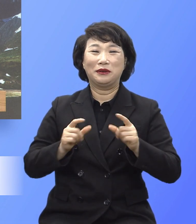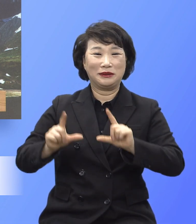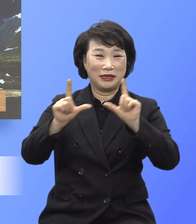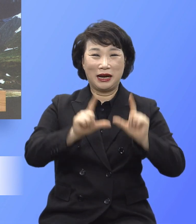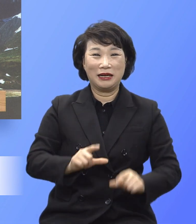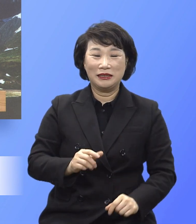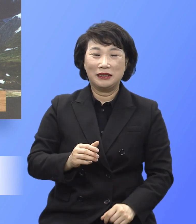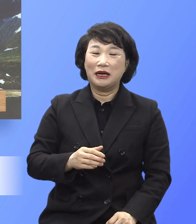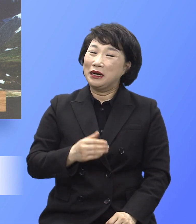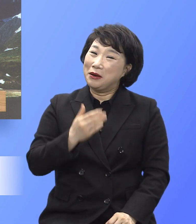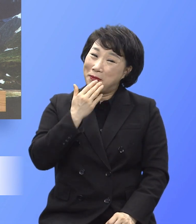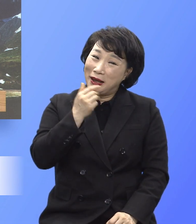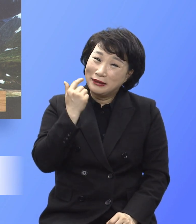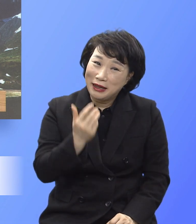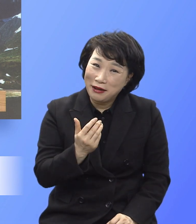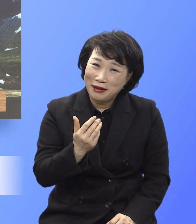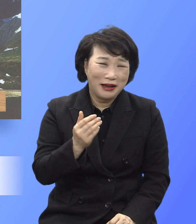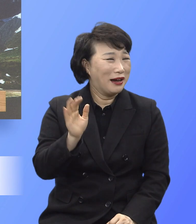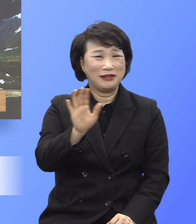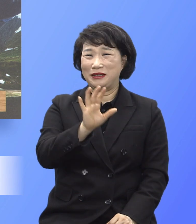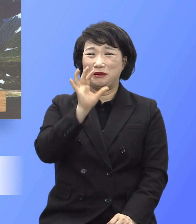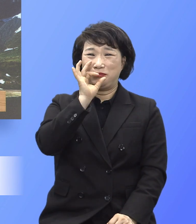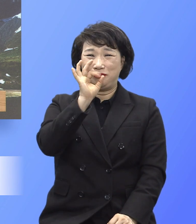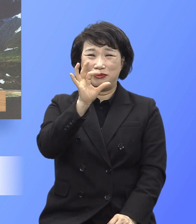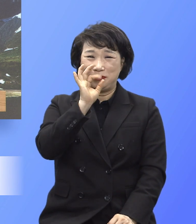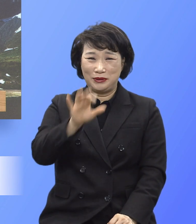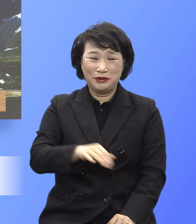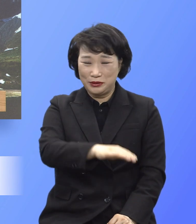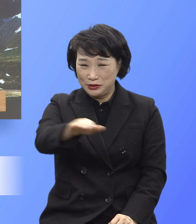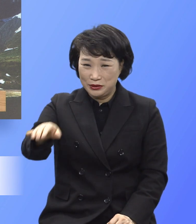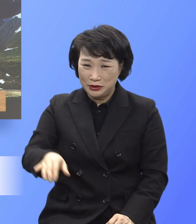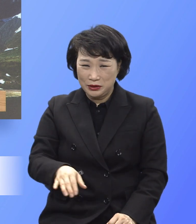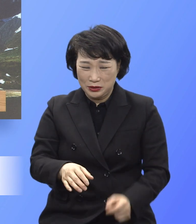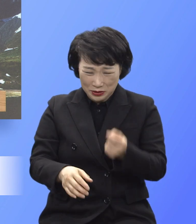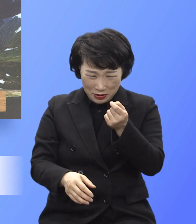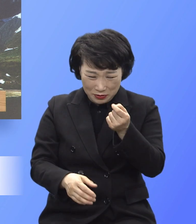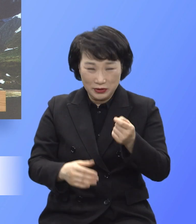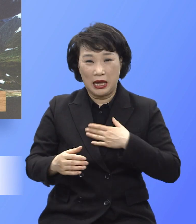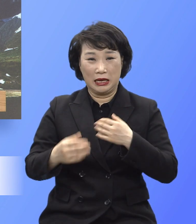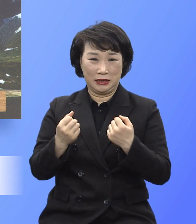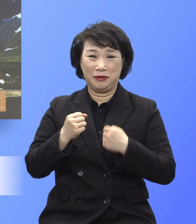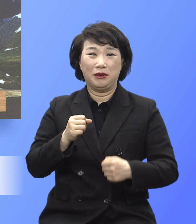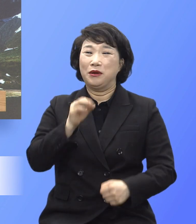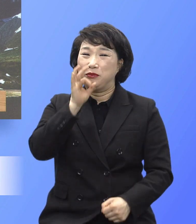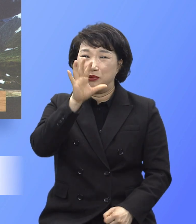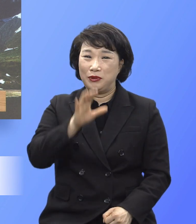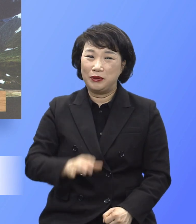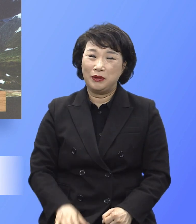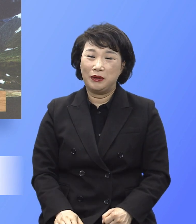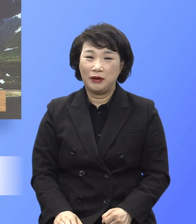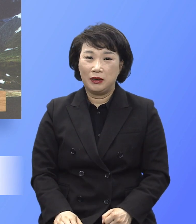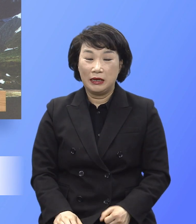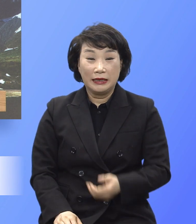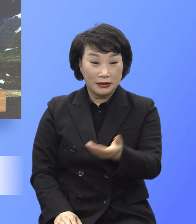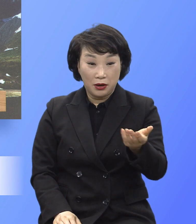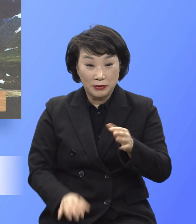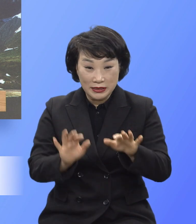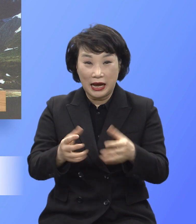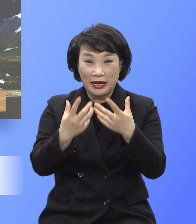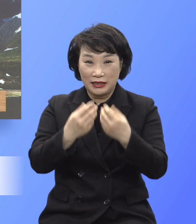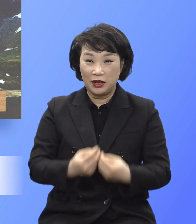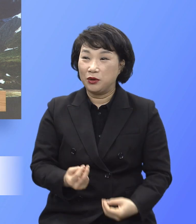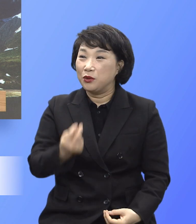수 있는 존재냐? 우리는 한시도 스스로 살 수 없어. 만약에 공기가